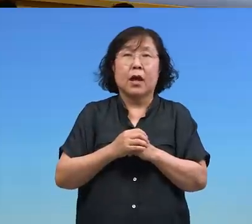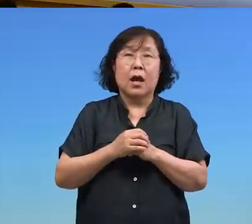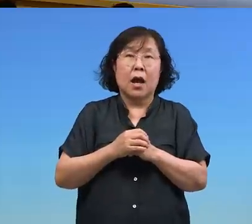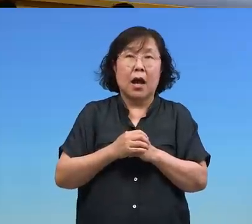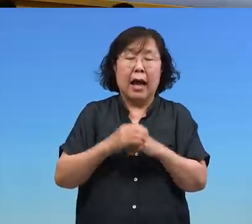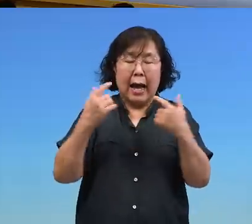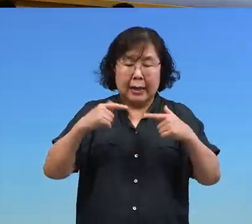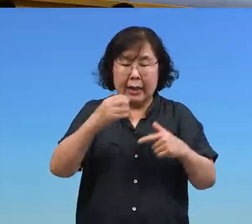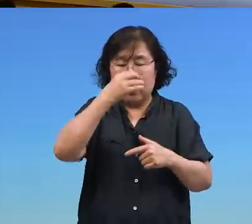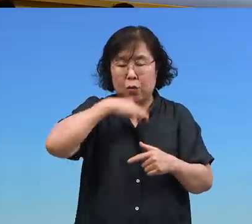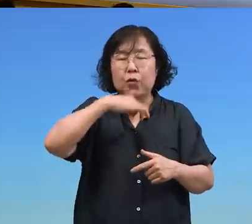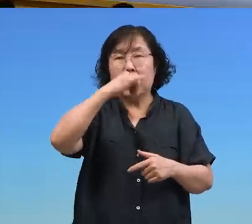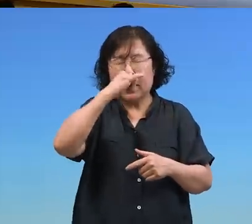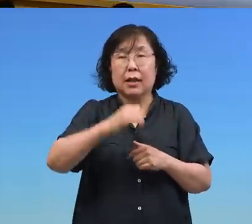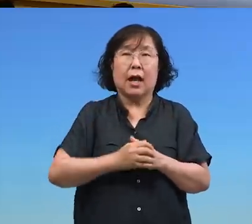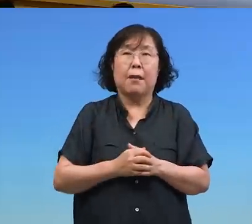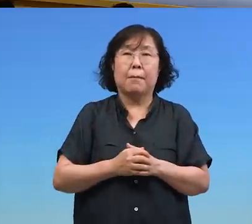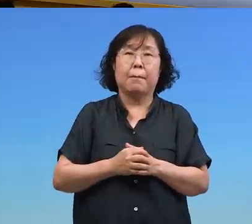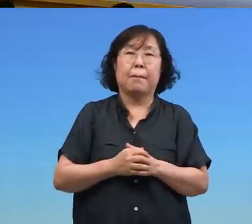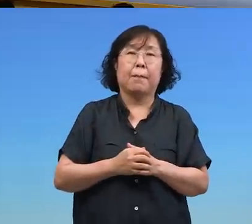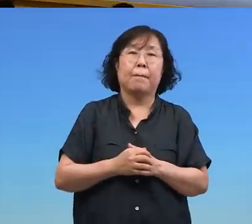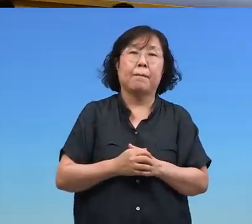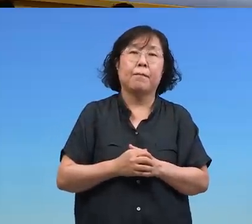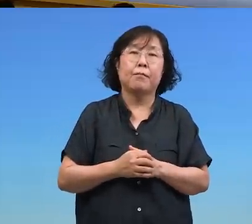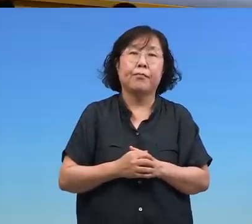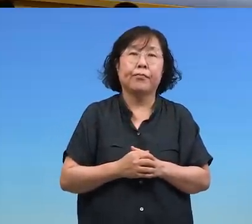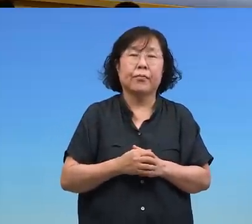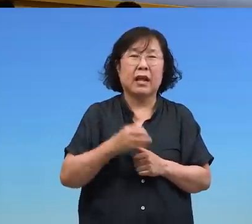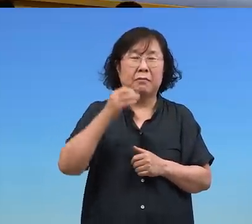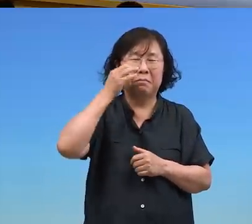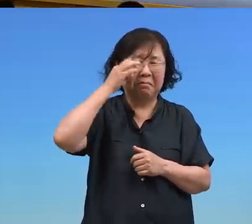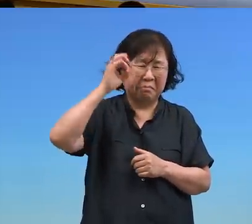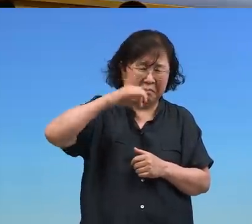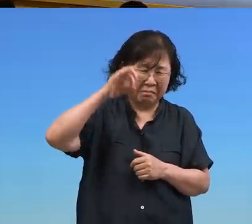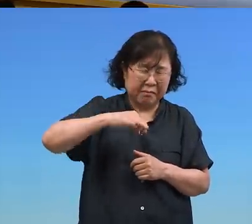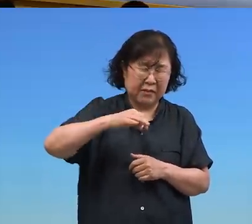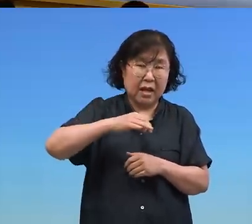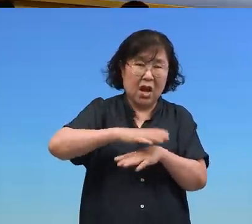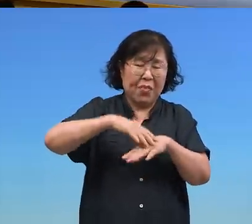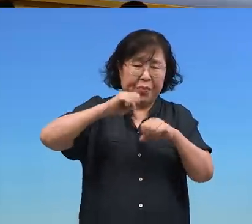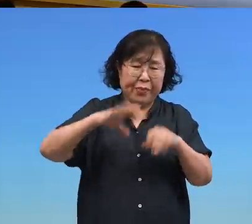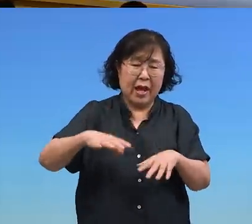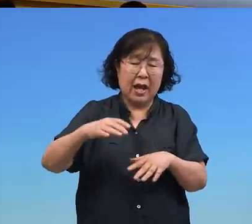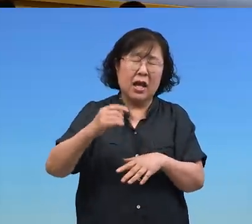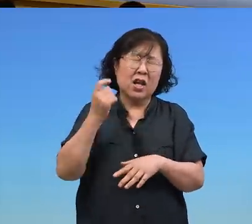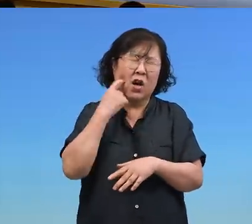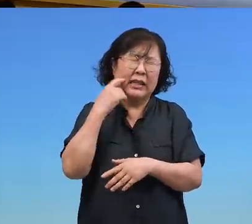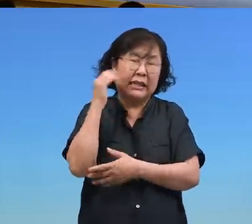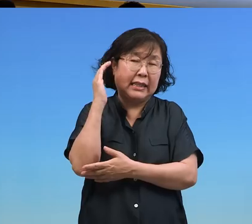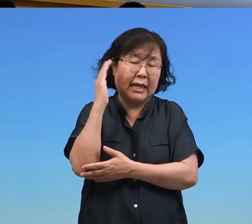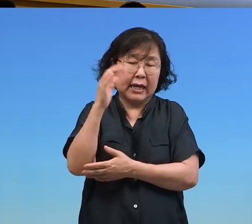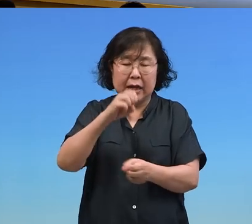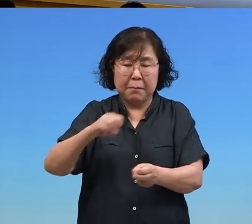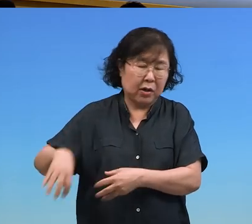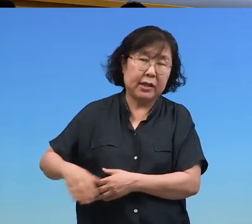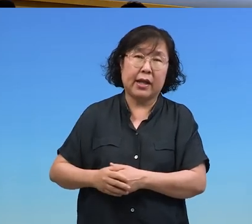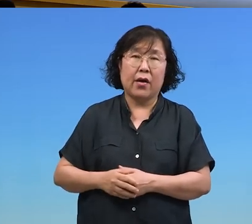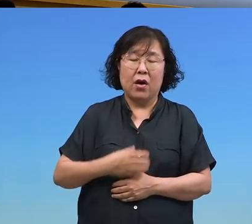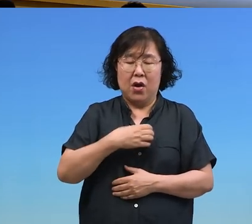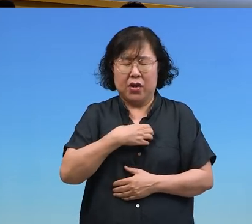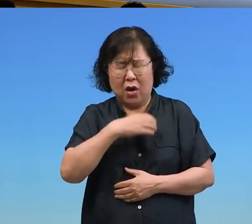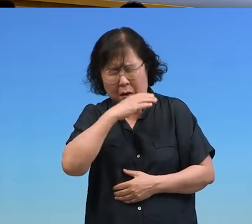저속하고 헛된 꿈에 된 이야기들을 물리치십시오 그 다음 보세요 경건함에 이르도록